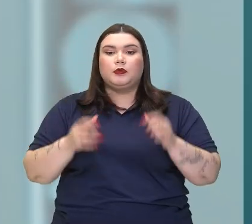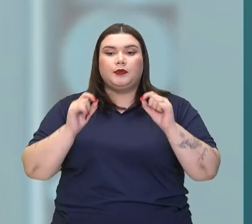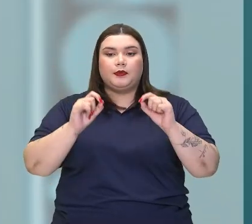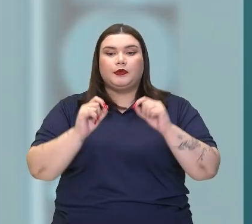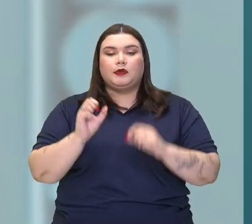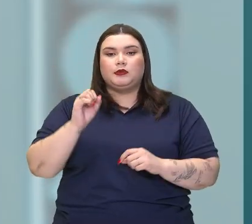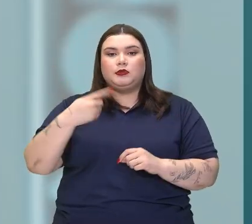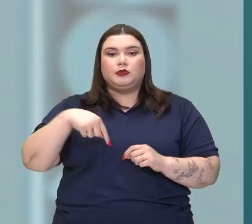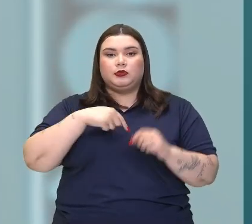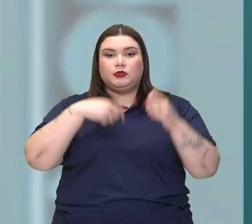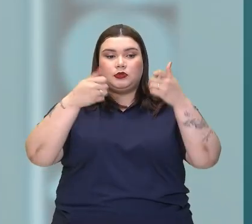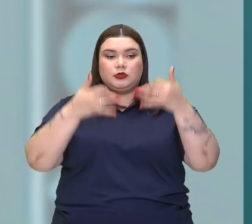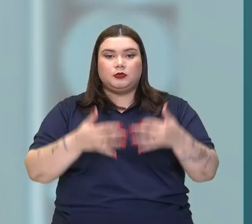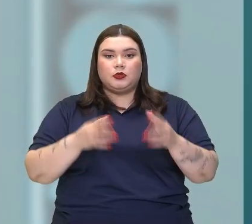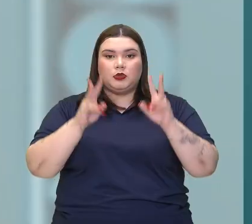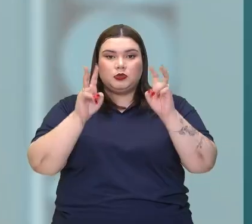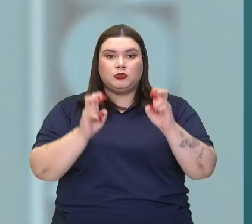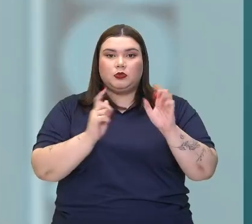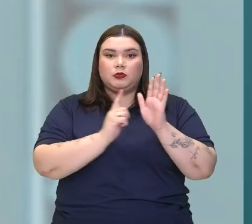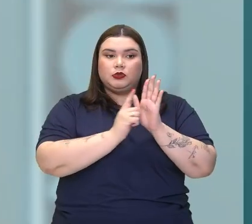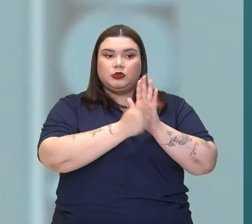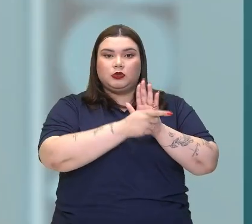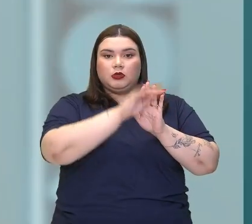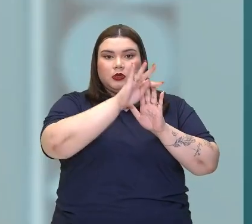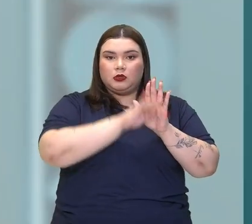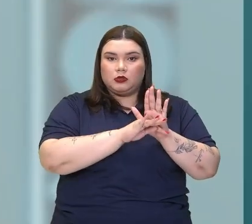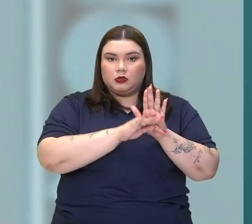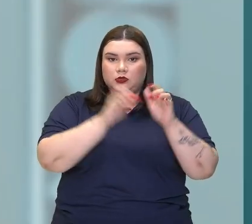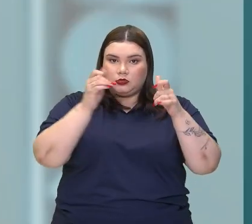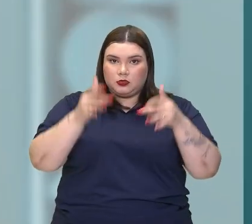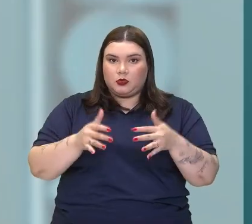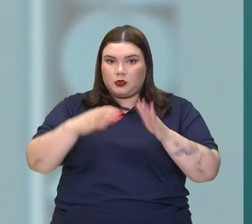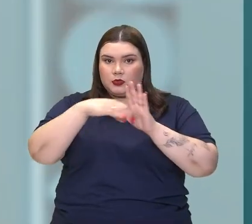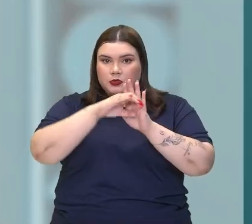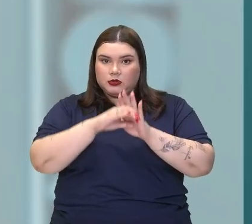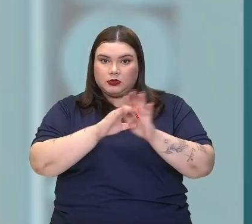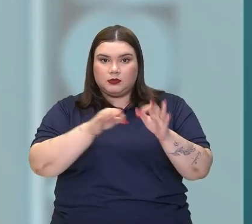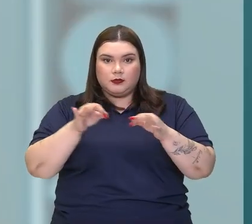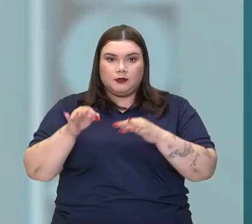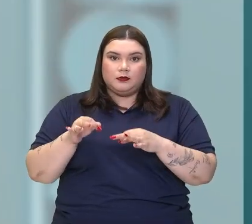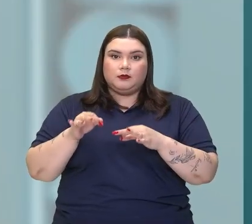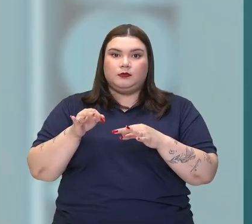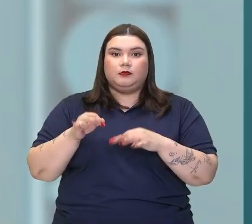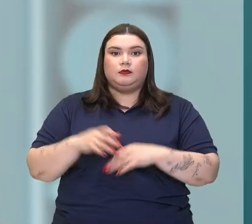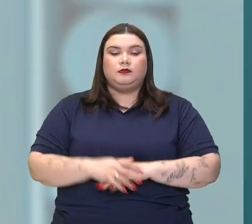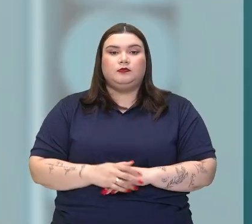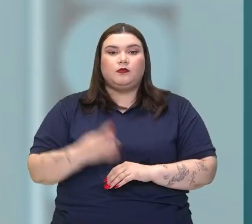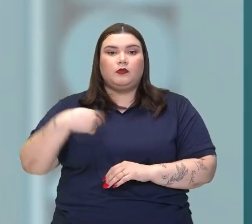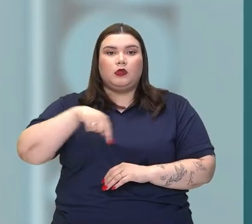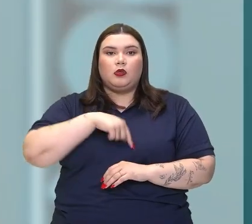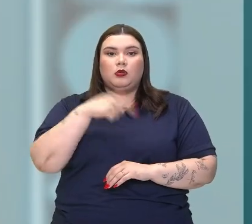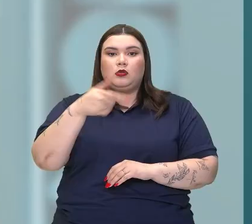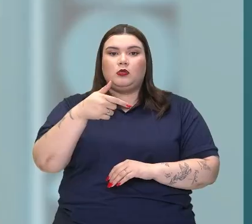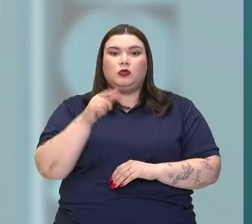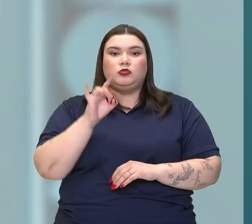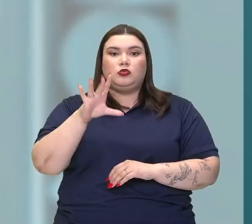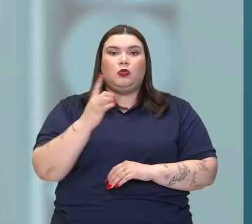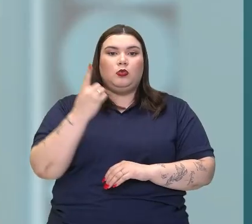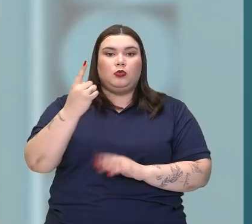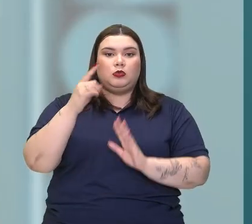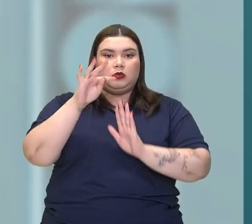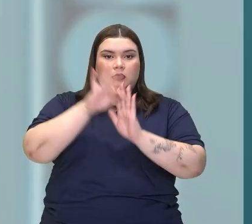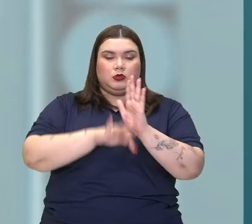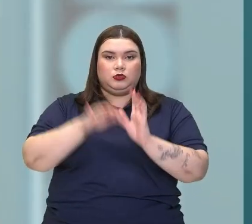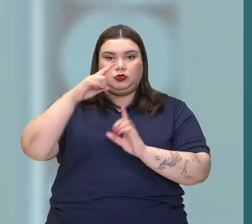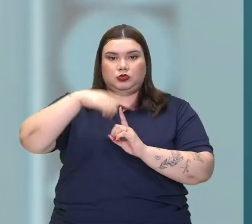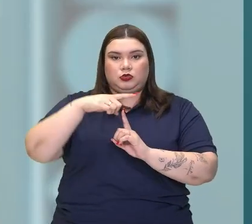gente fala de gêneros textuais, e eu falei há pouco sobre o conceito de gêneros textuais, a gente não vai ter apenas um texto, um